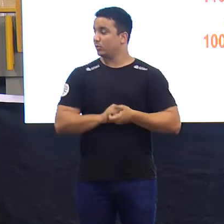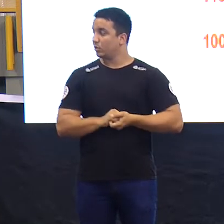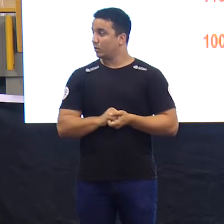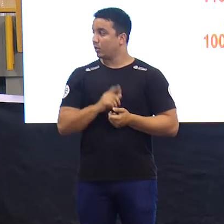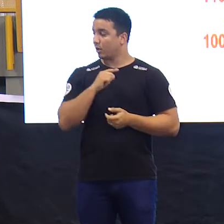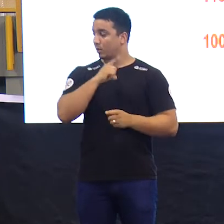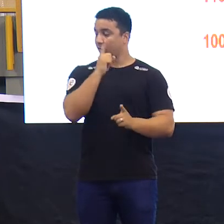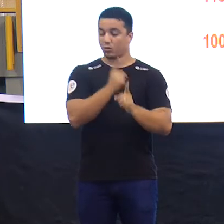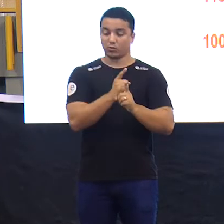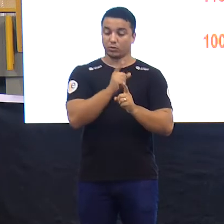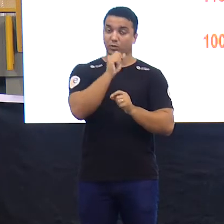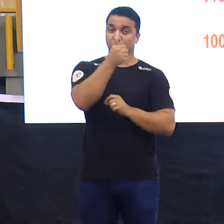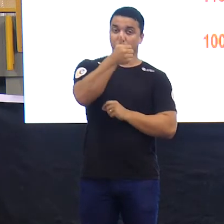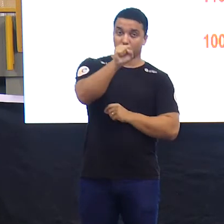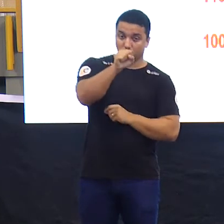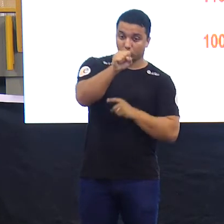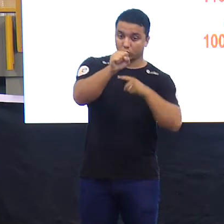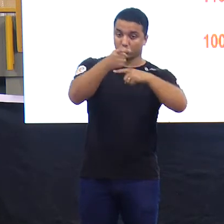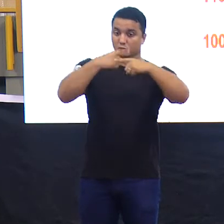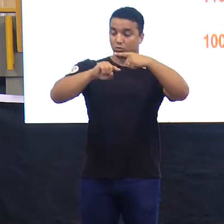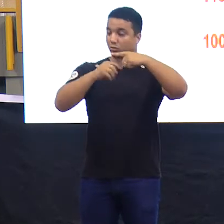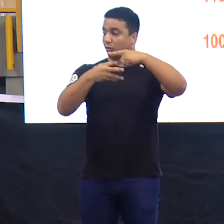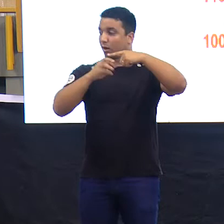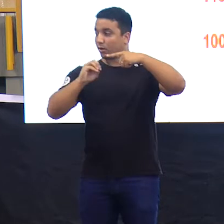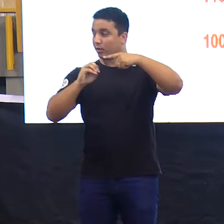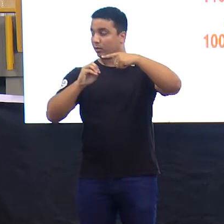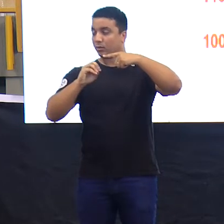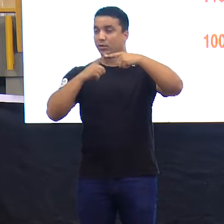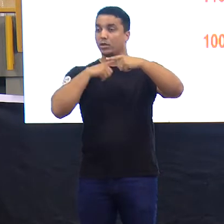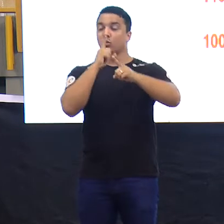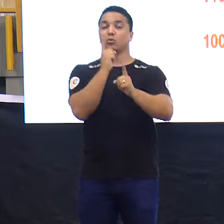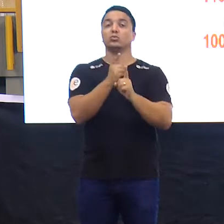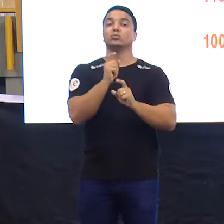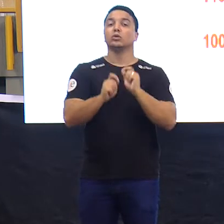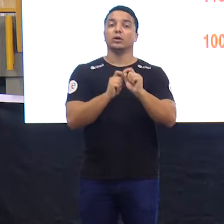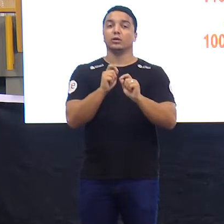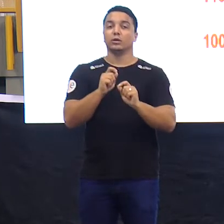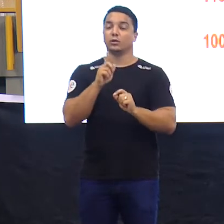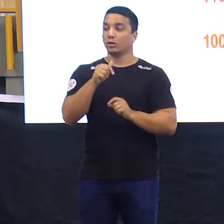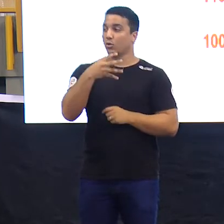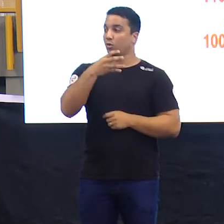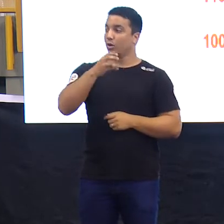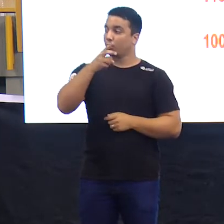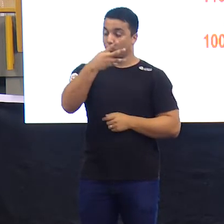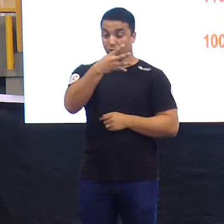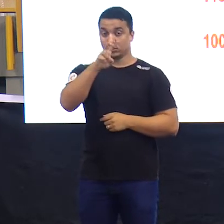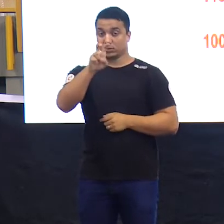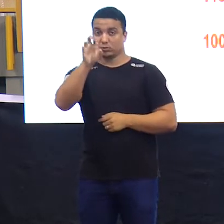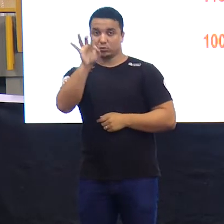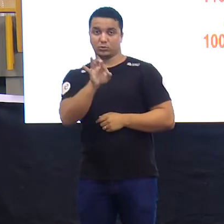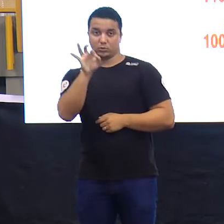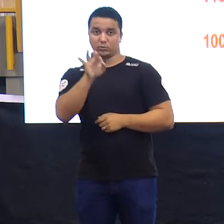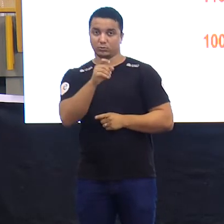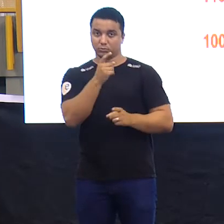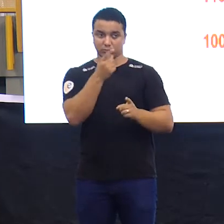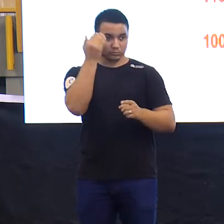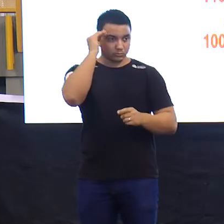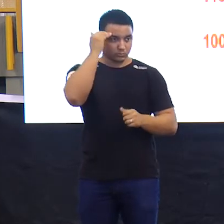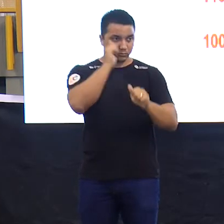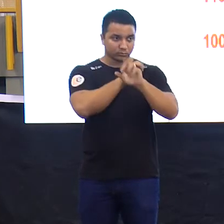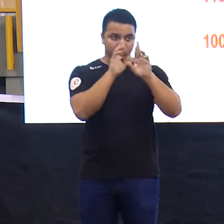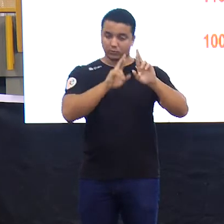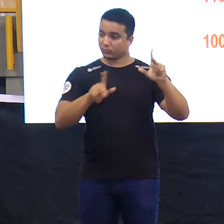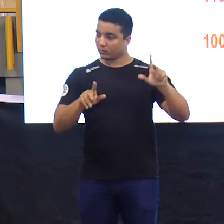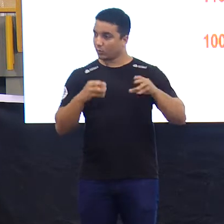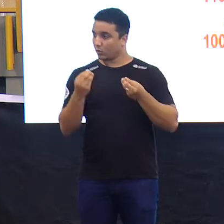peguei só os 18 sobre 40, eu encontrei o quê? 45%. Vocês entenderam a